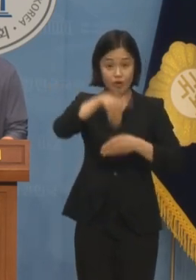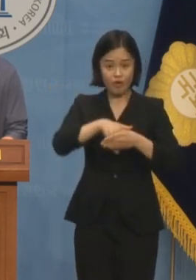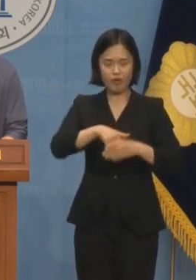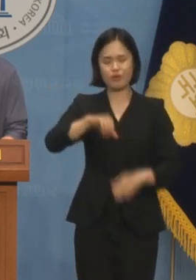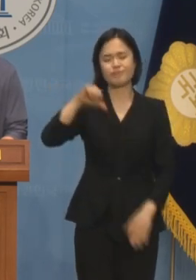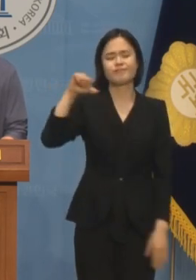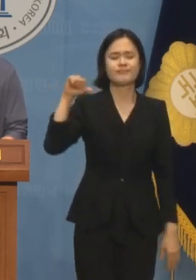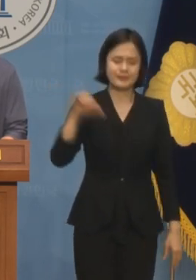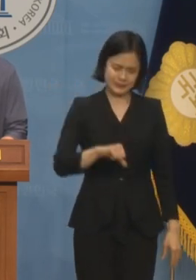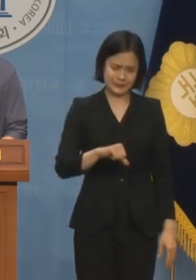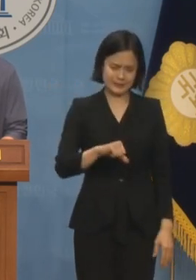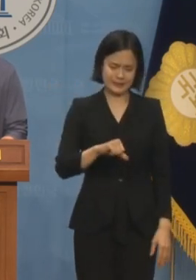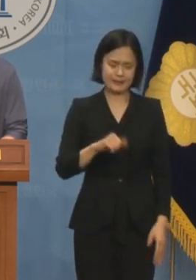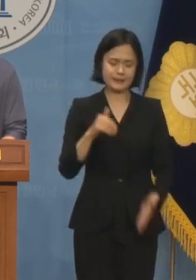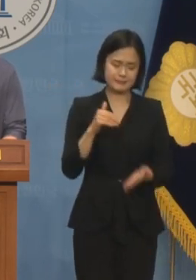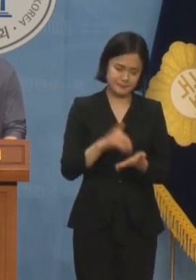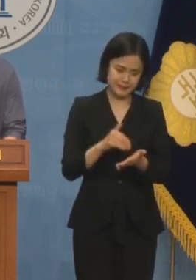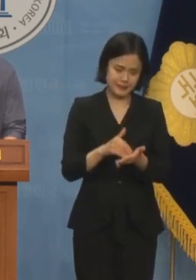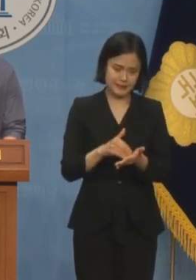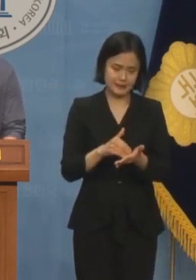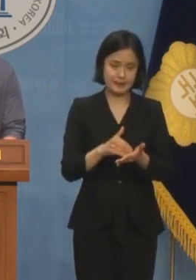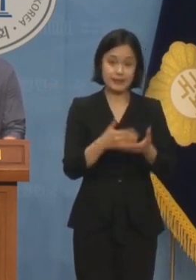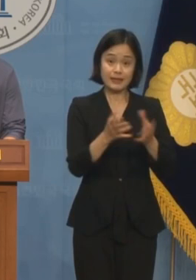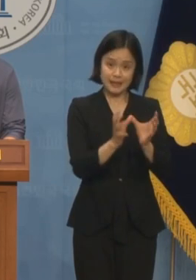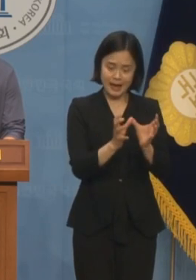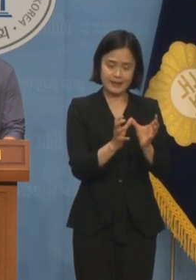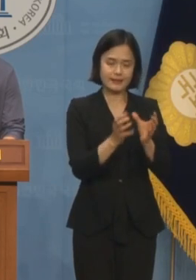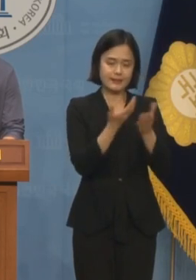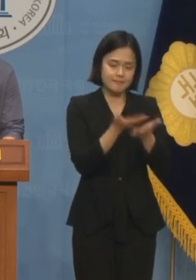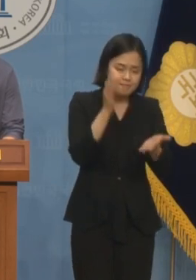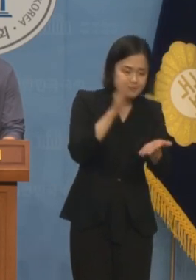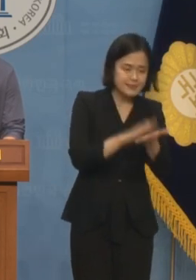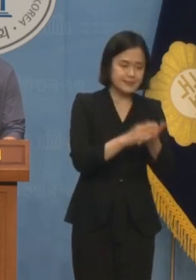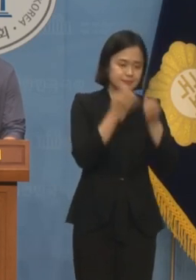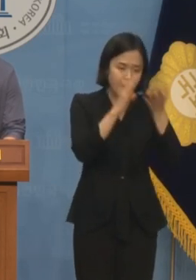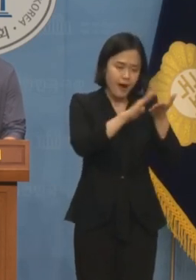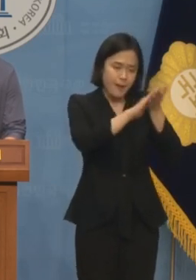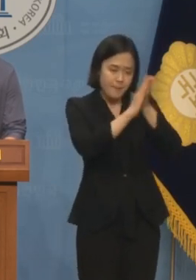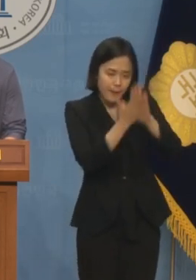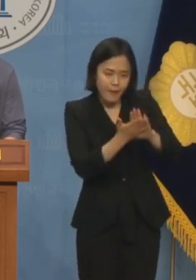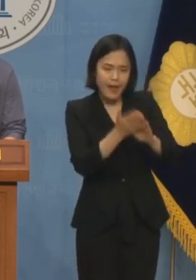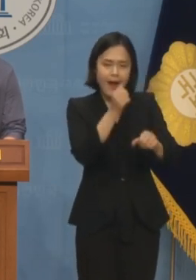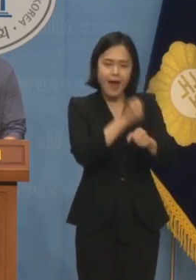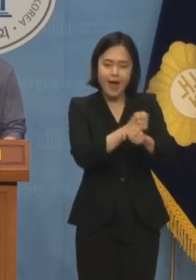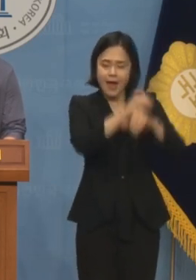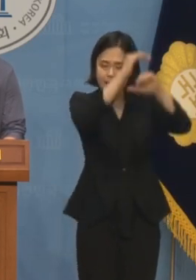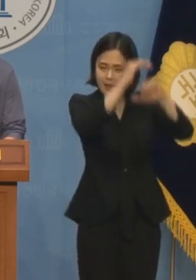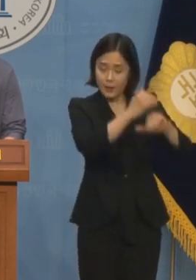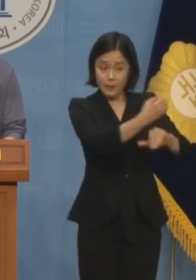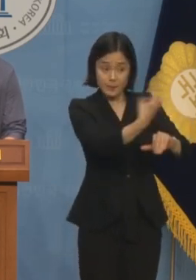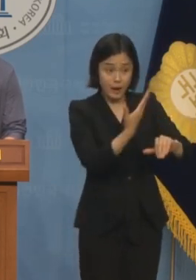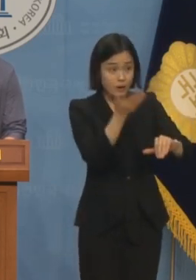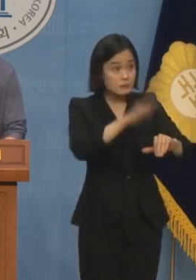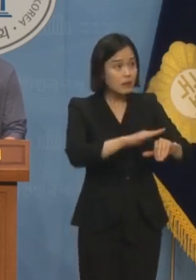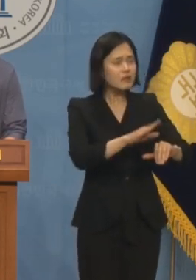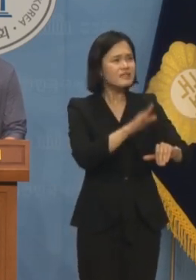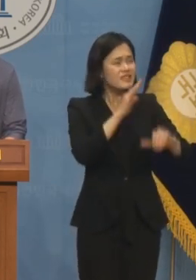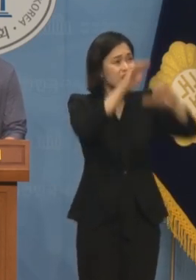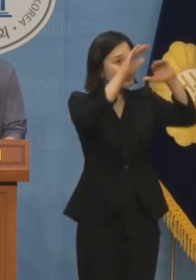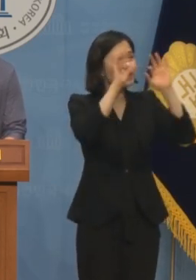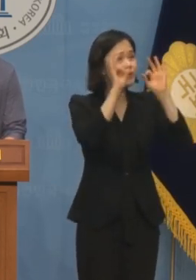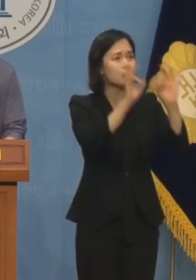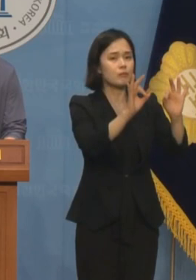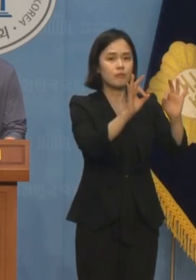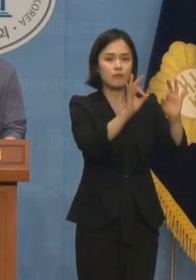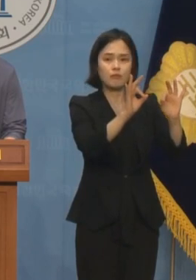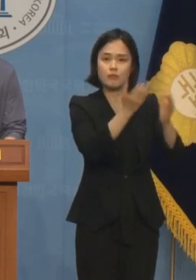혁신, 변화를 공통적으로 언급했지만 실질적인 대책은 그 누구의 입에서도 나오지